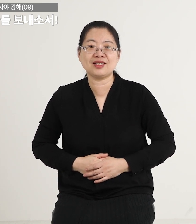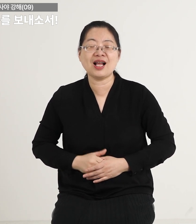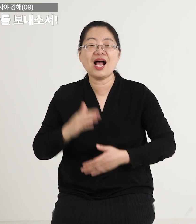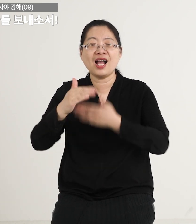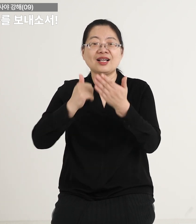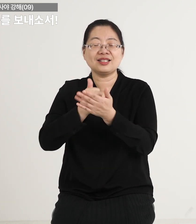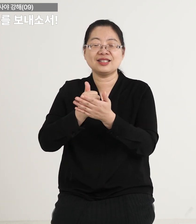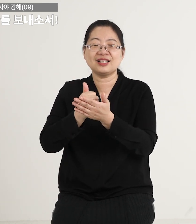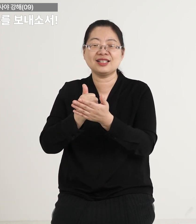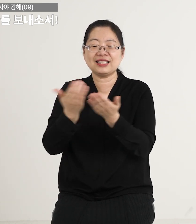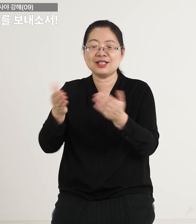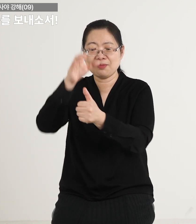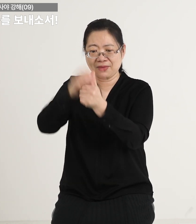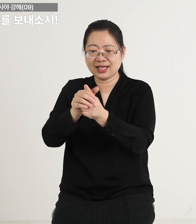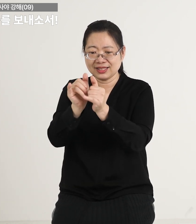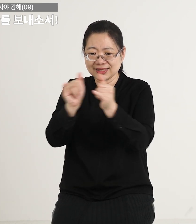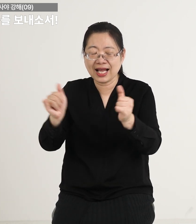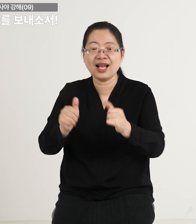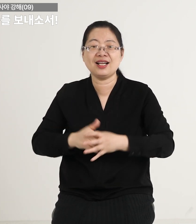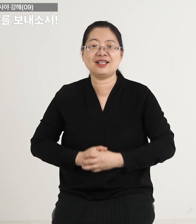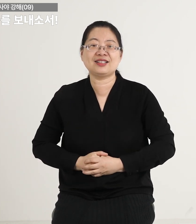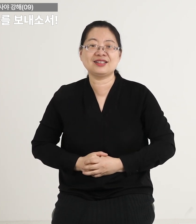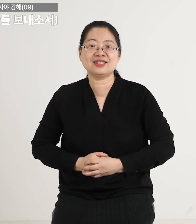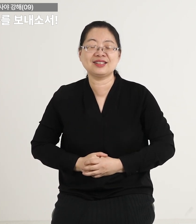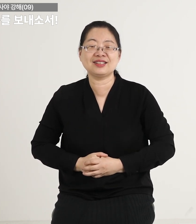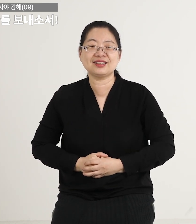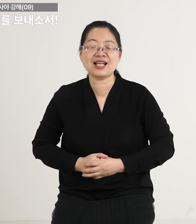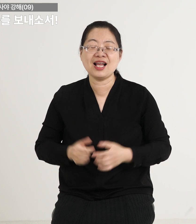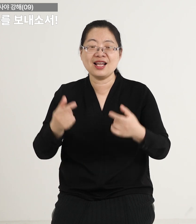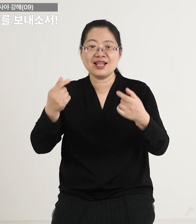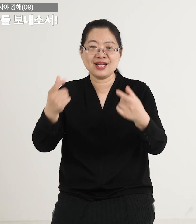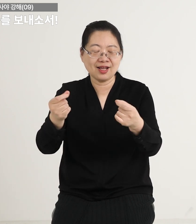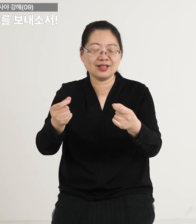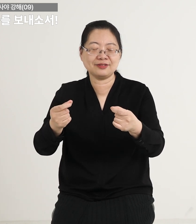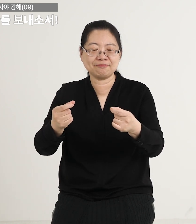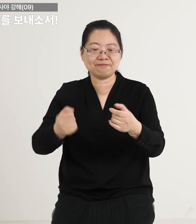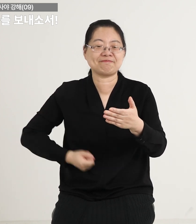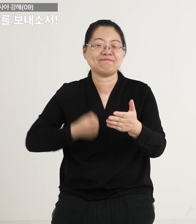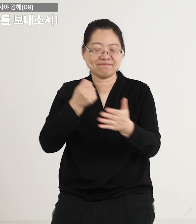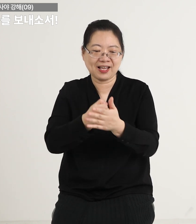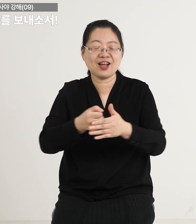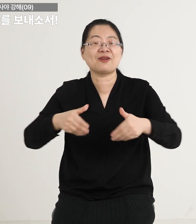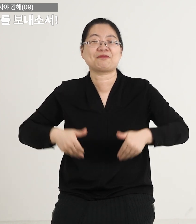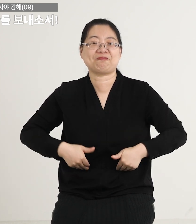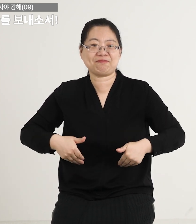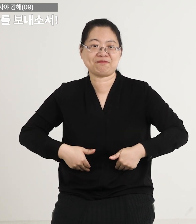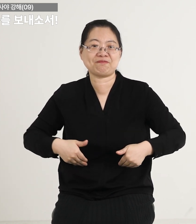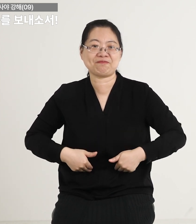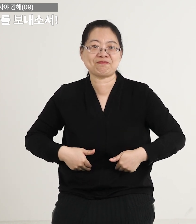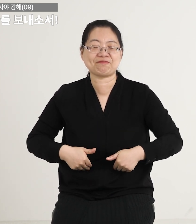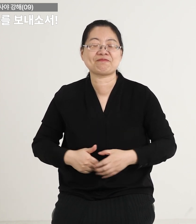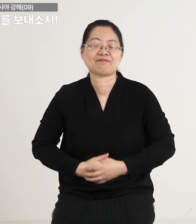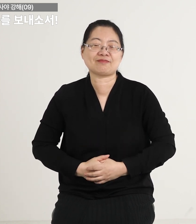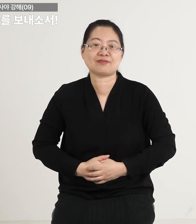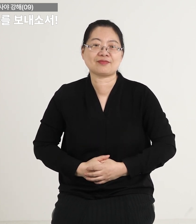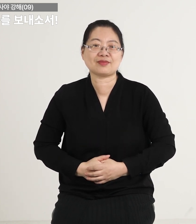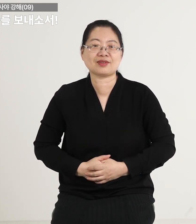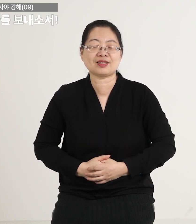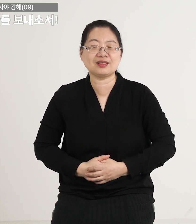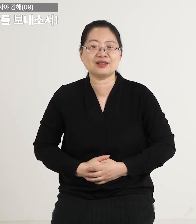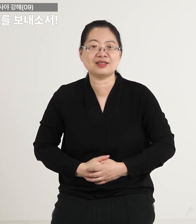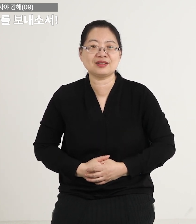사명을 맡은 자는 이런 푸르른 기계가 있어야 됩니다. 푸르른 그 용기가 있어야